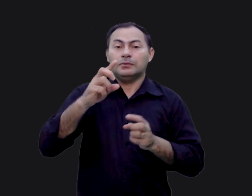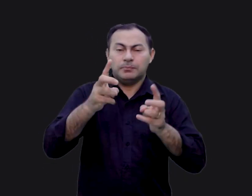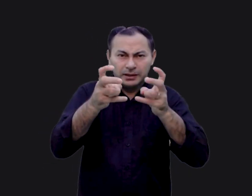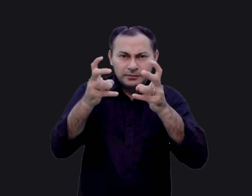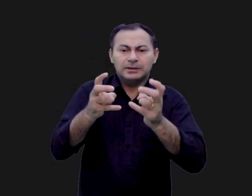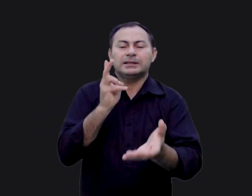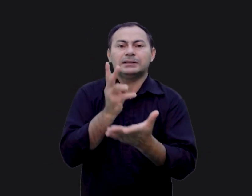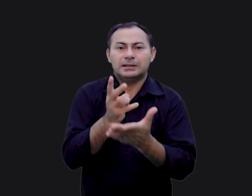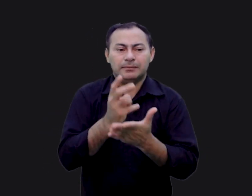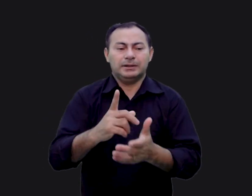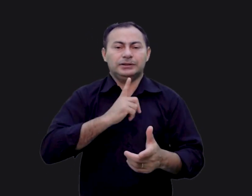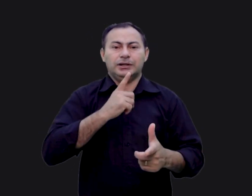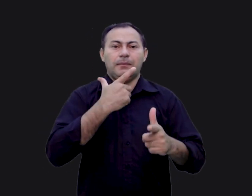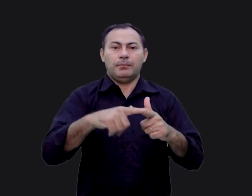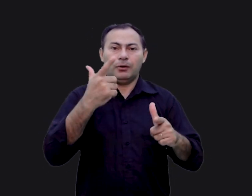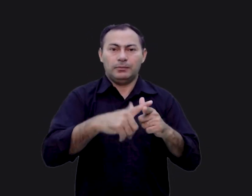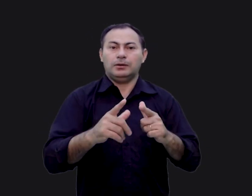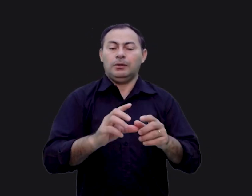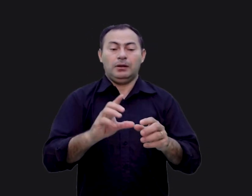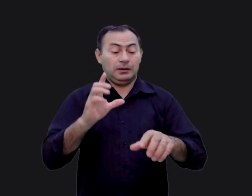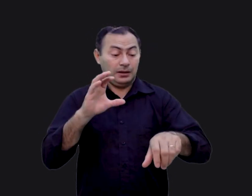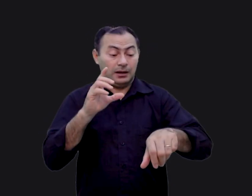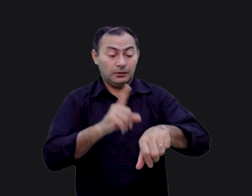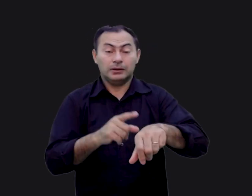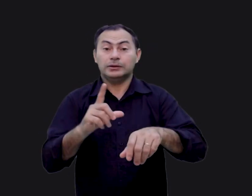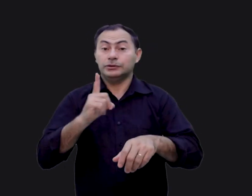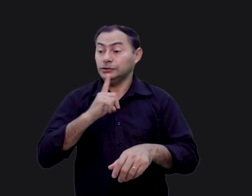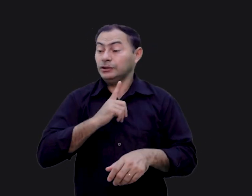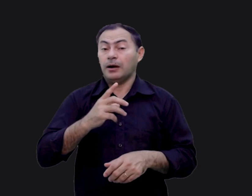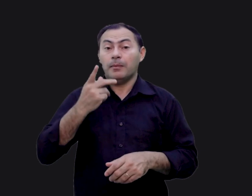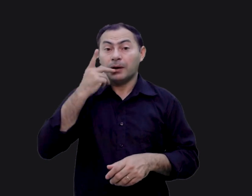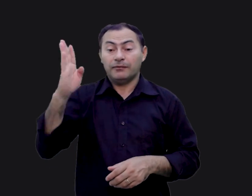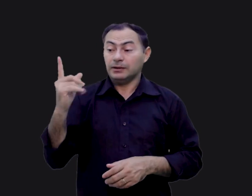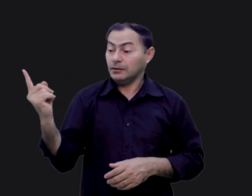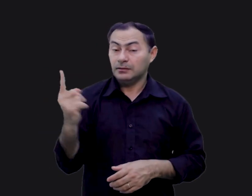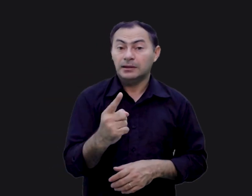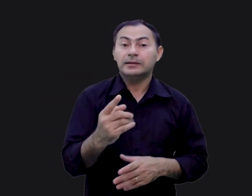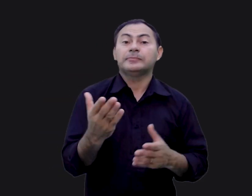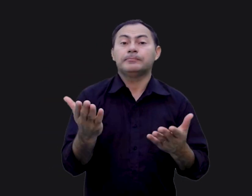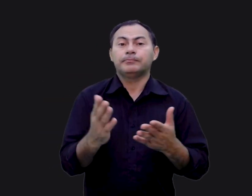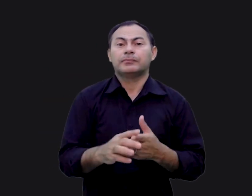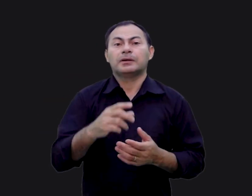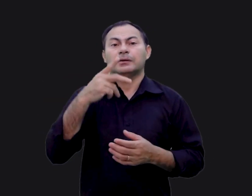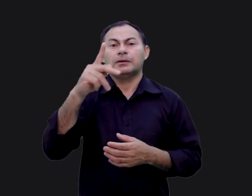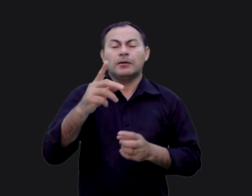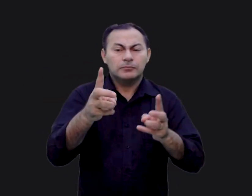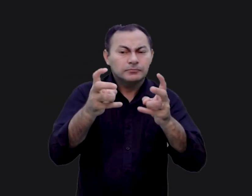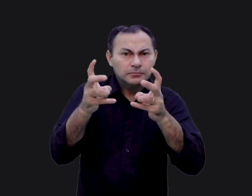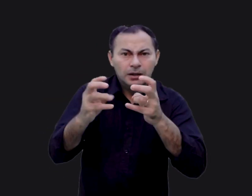você observará que sempre que aparecia um problema, logo o profeta já estava aparecendo. Você